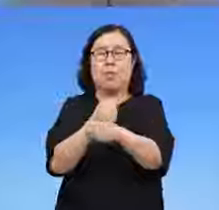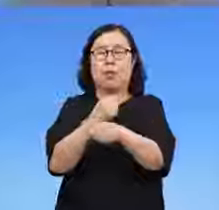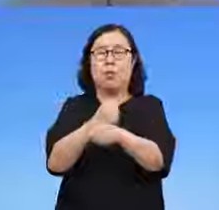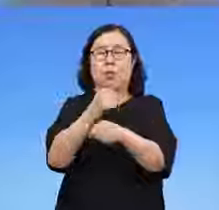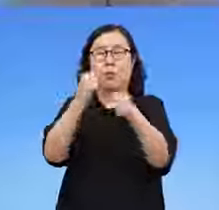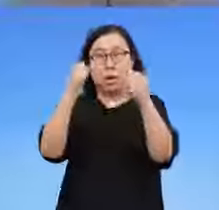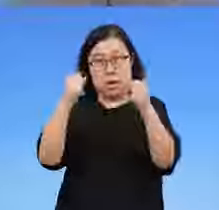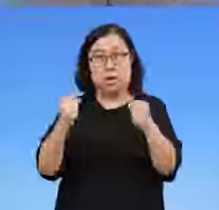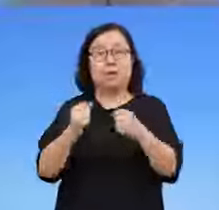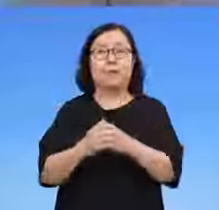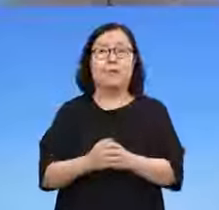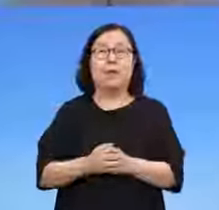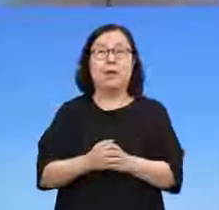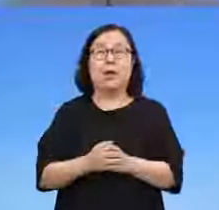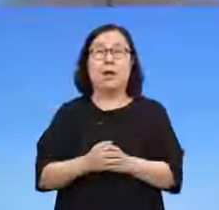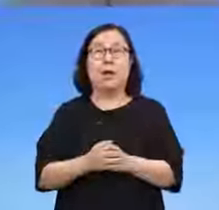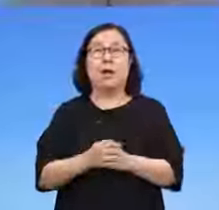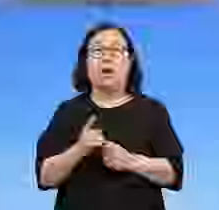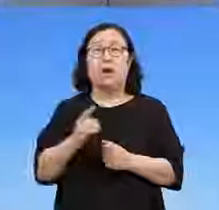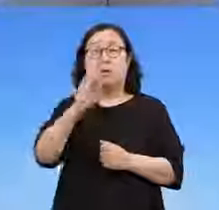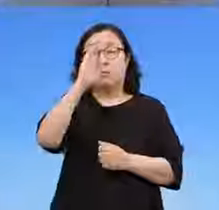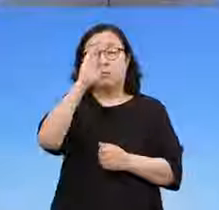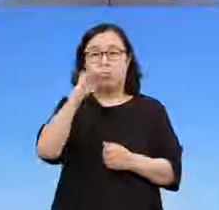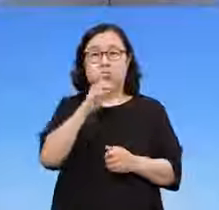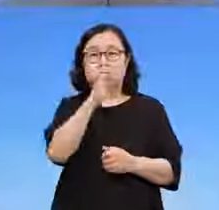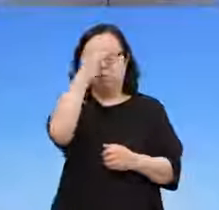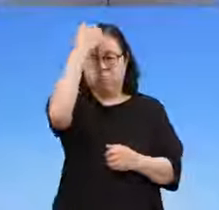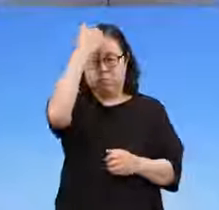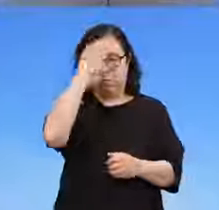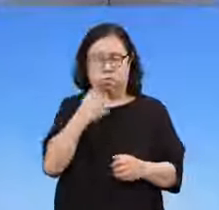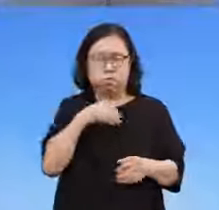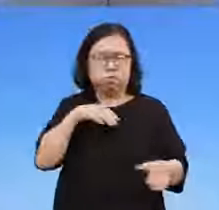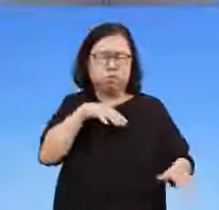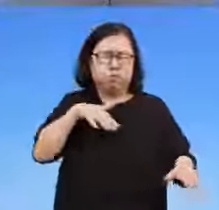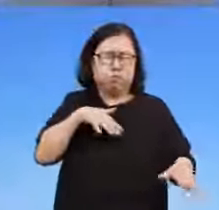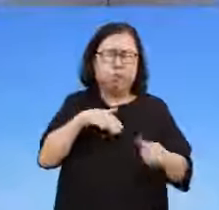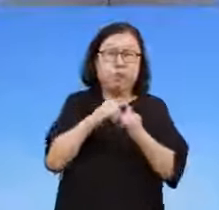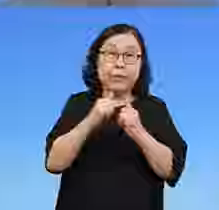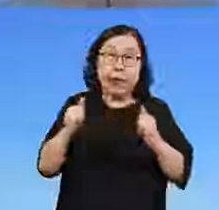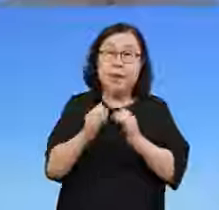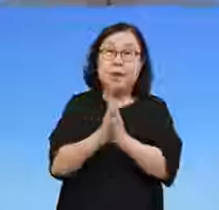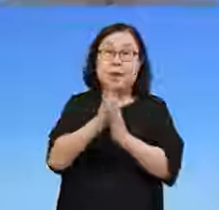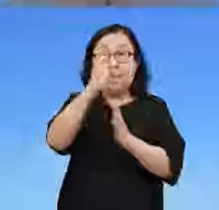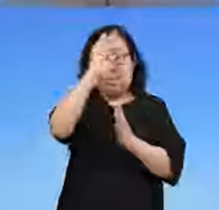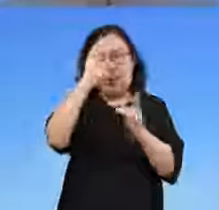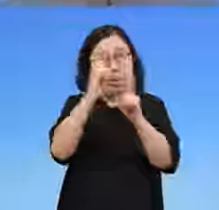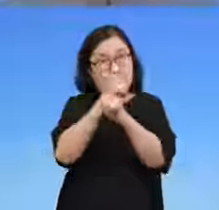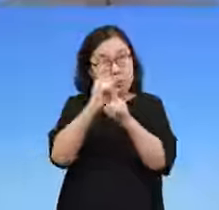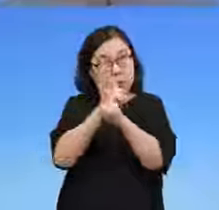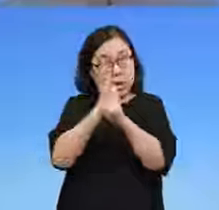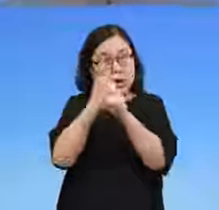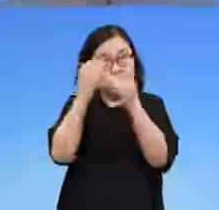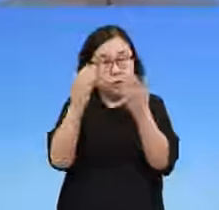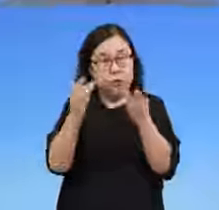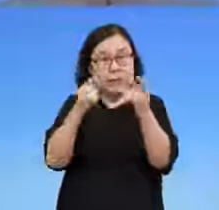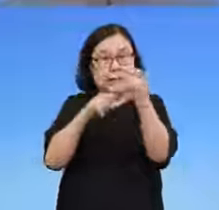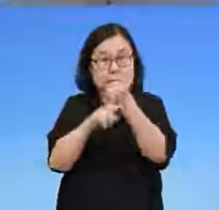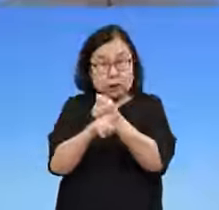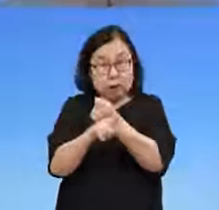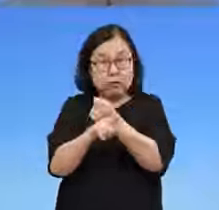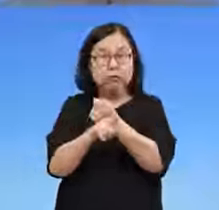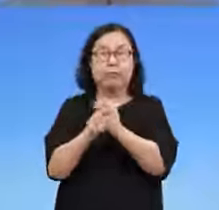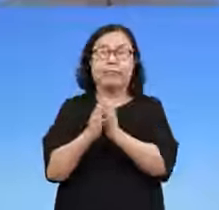주고 계시다는 것입니다. 예수님이 그 중풍병자를 고쳐주시는데요, 그 고쳐주시는 이유를 딱 이렇게